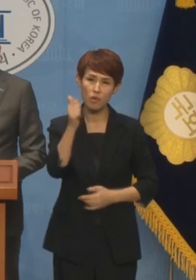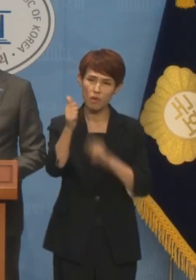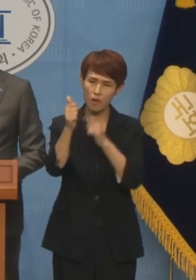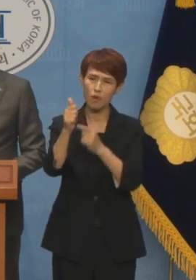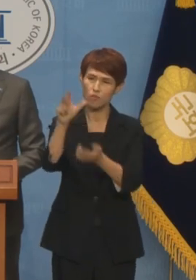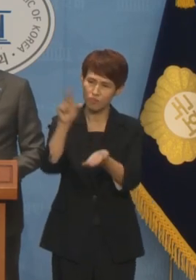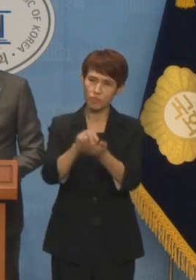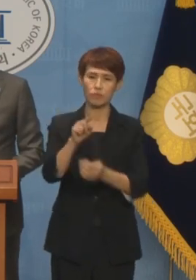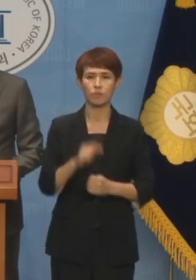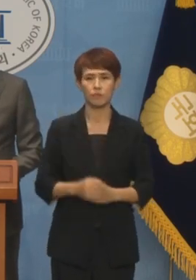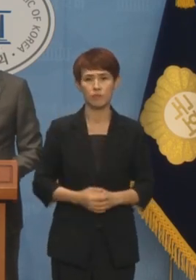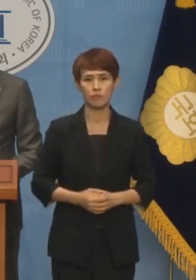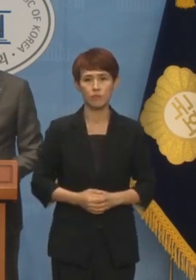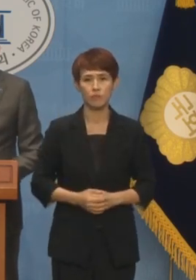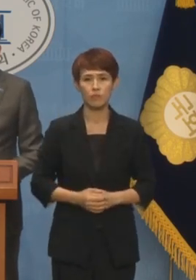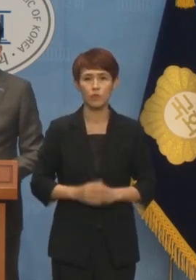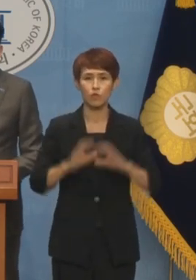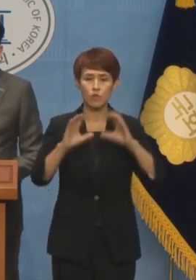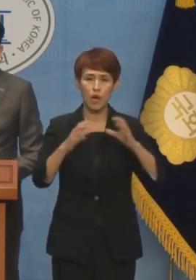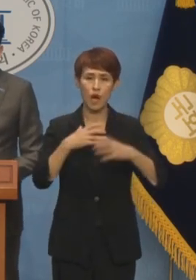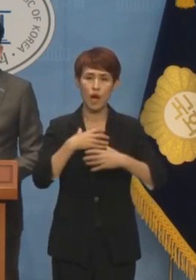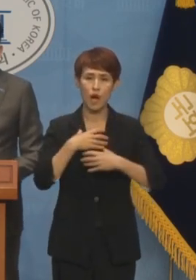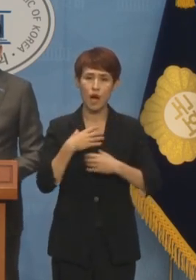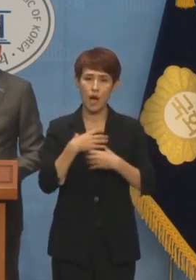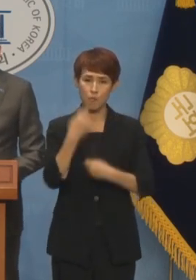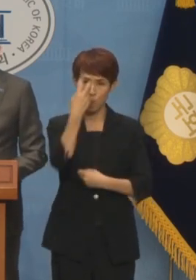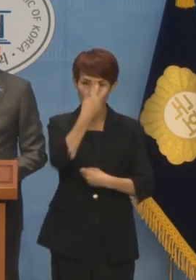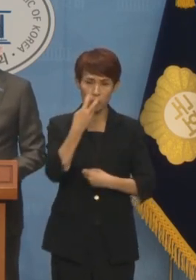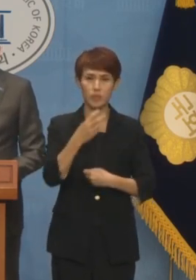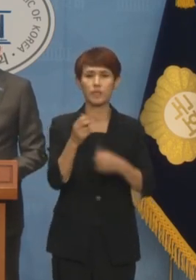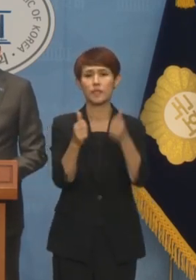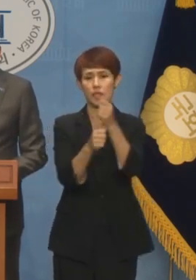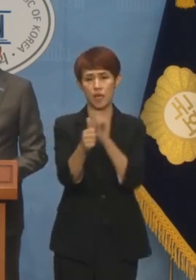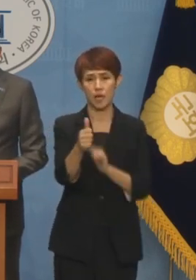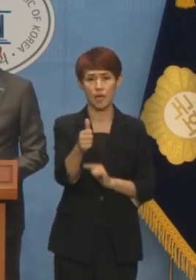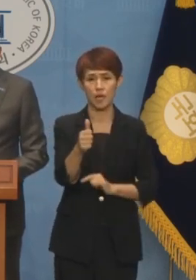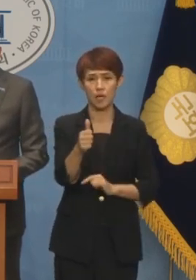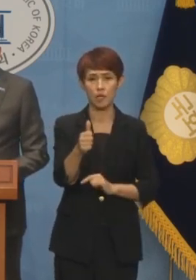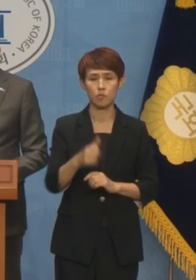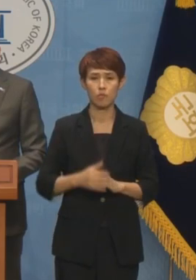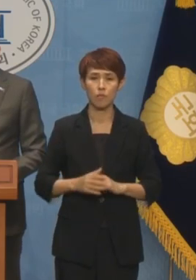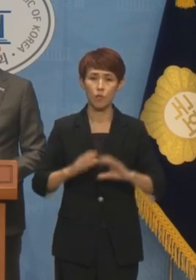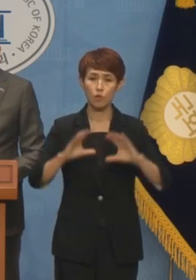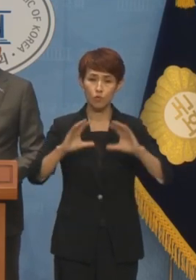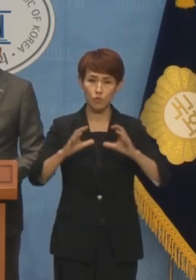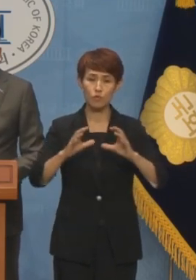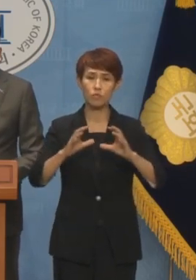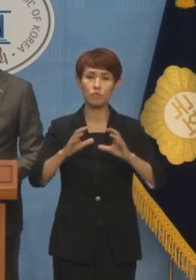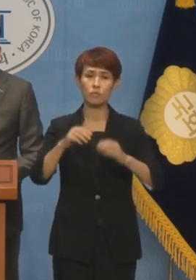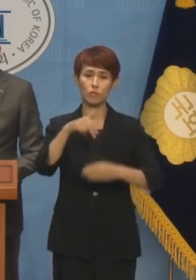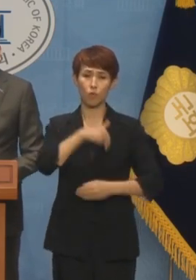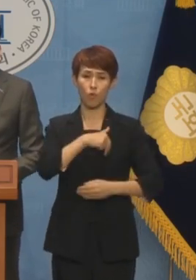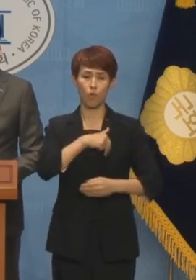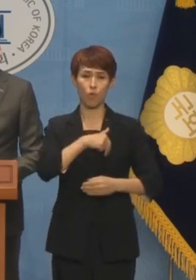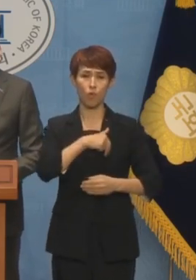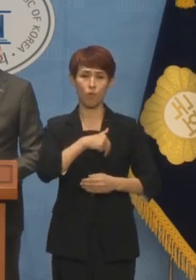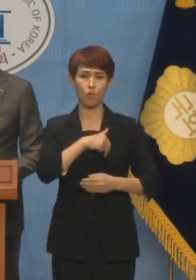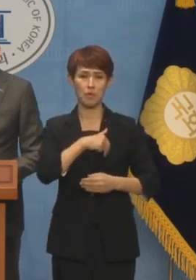윤석열입니다. 국가안보실 차장 김태효입니다. 총선 민심을 반영해 대통령실을